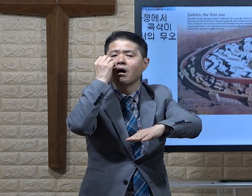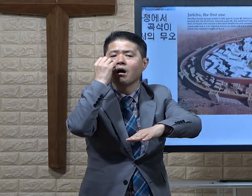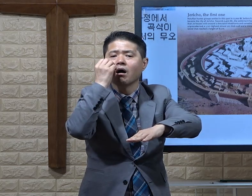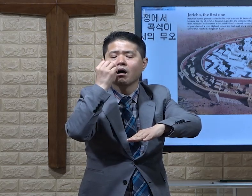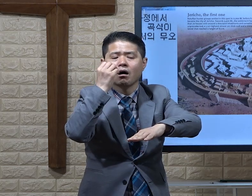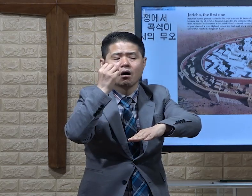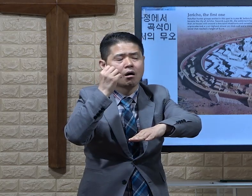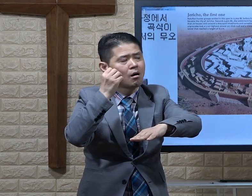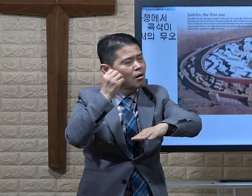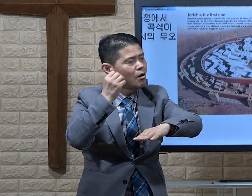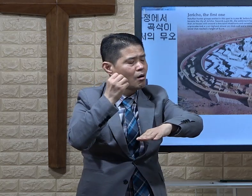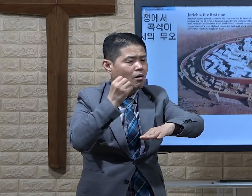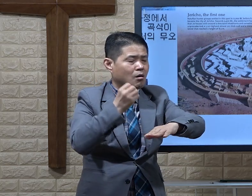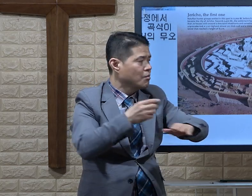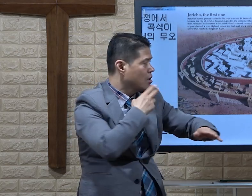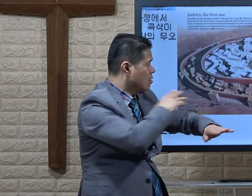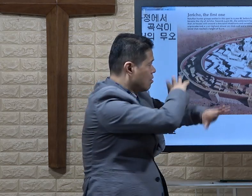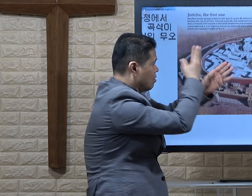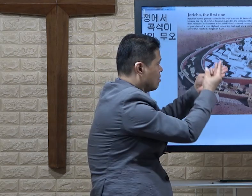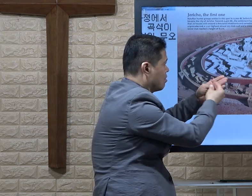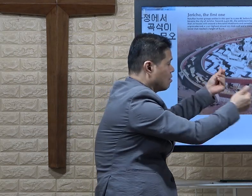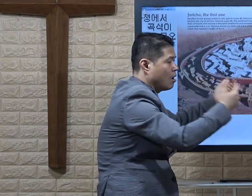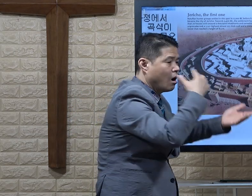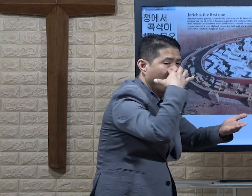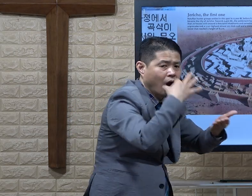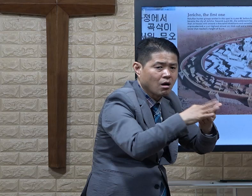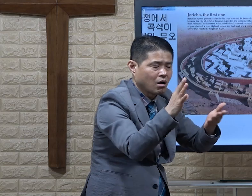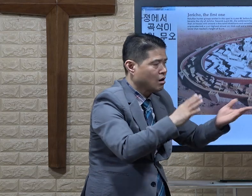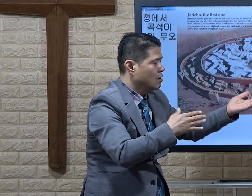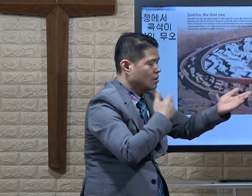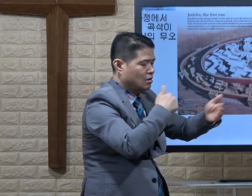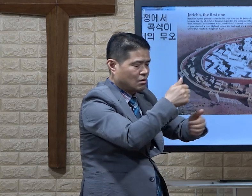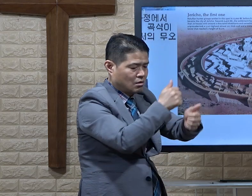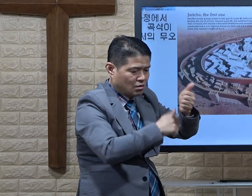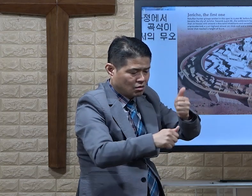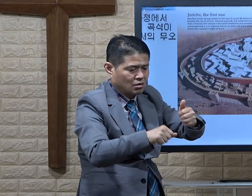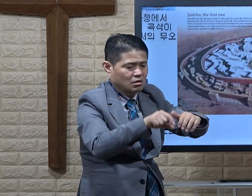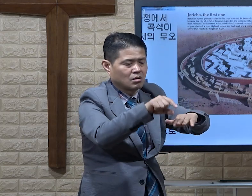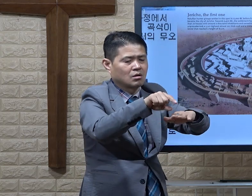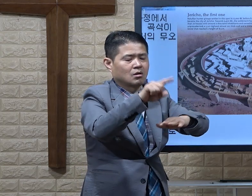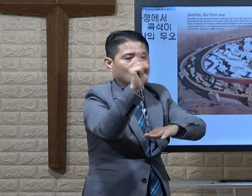라합의 자손들이 낳은 중에서 다윗 왕이 태어난 것입니다.